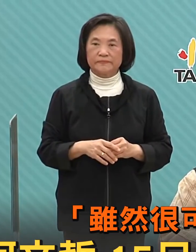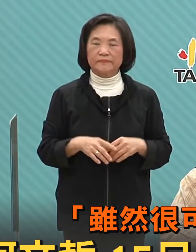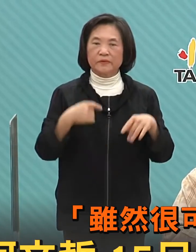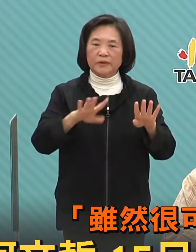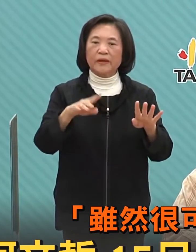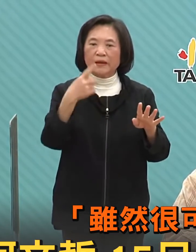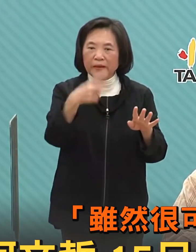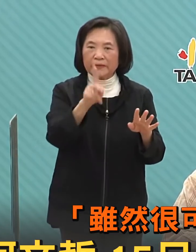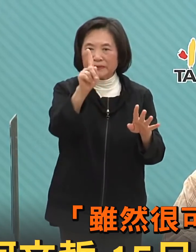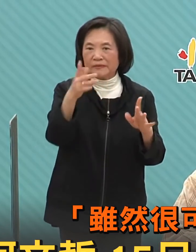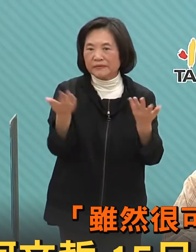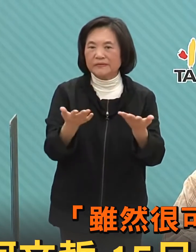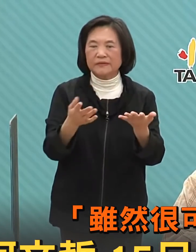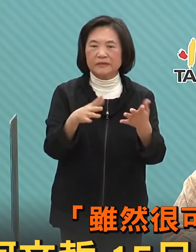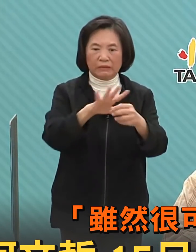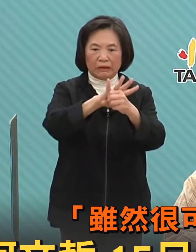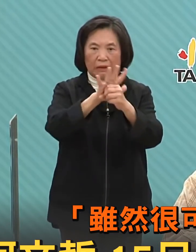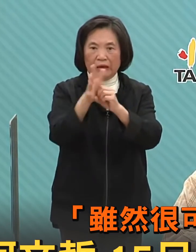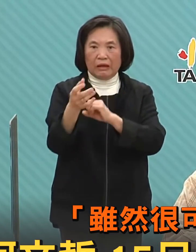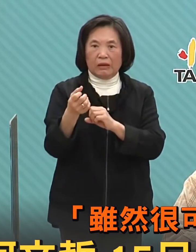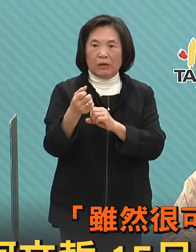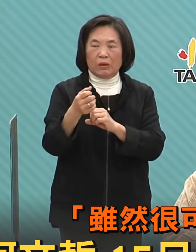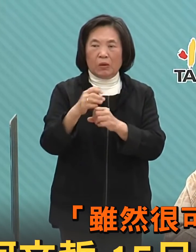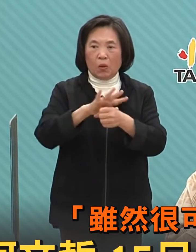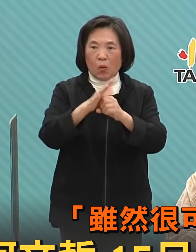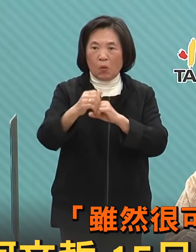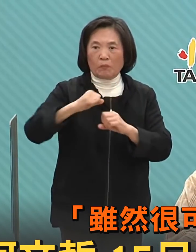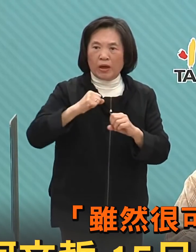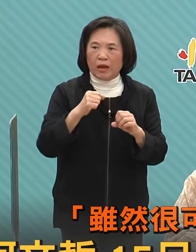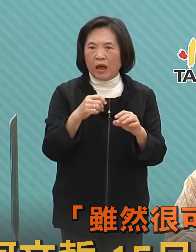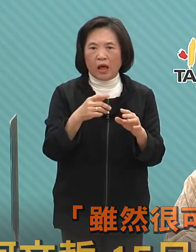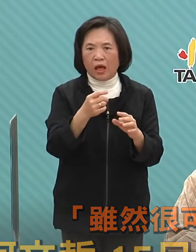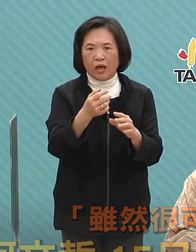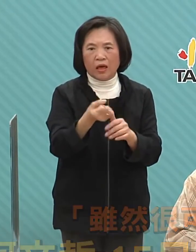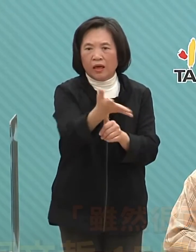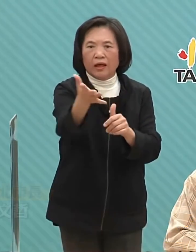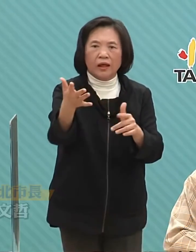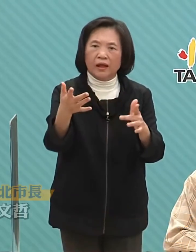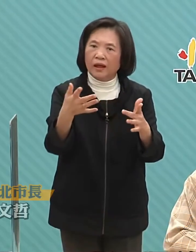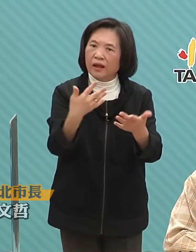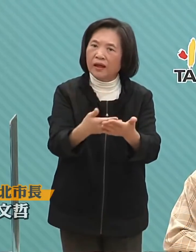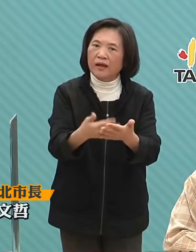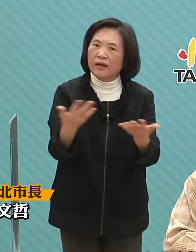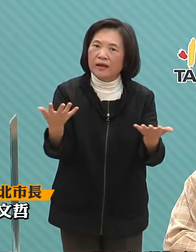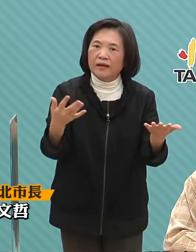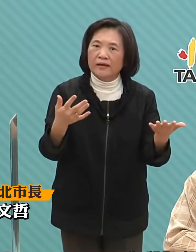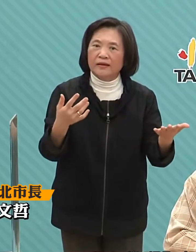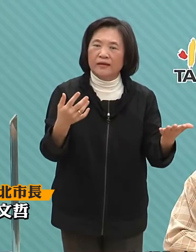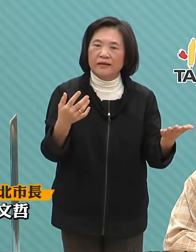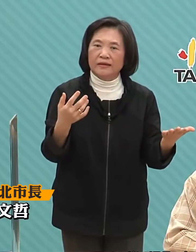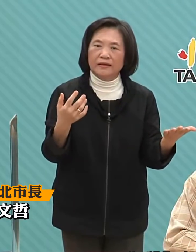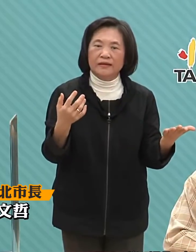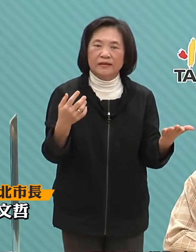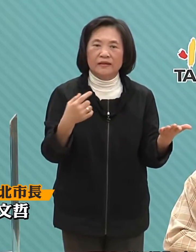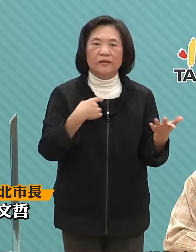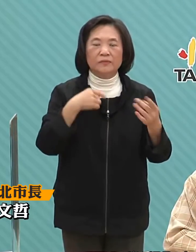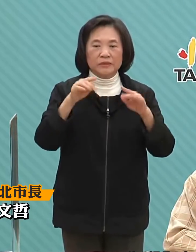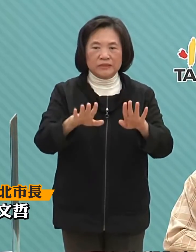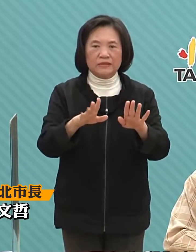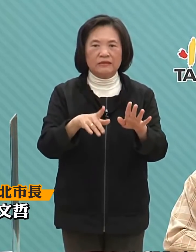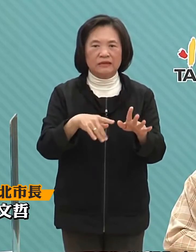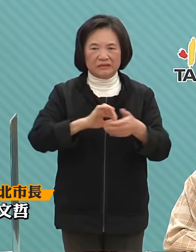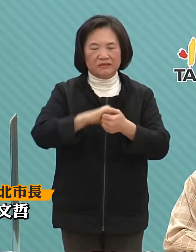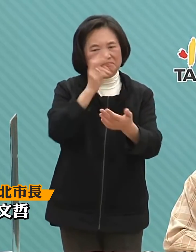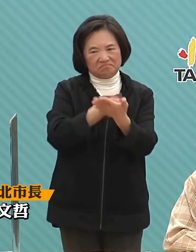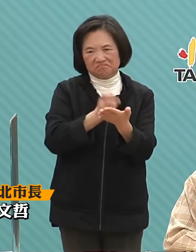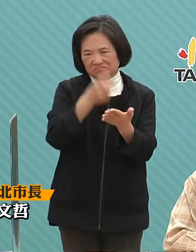关心说，现在疫情严重，你知道吗？到底要怎么办？那个目前是这样的哦，我们也是要从严的啦